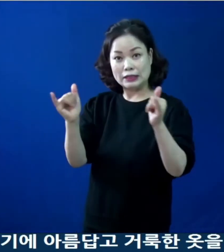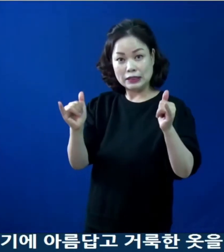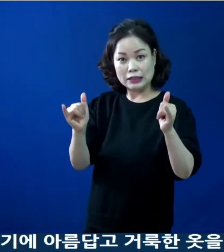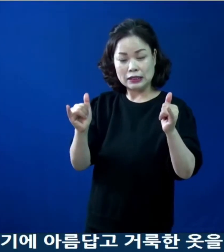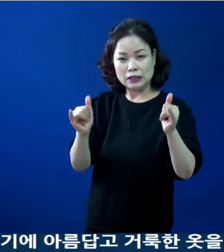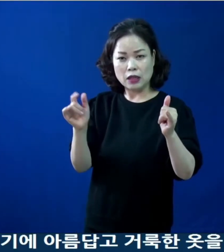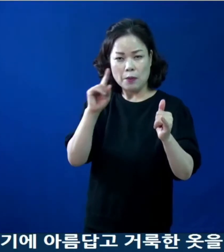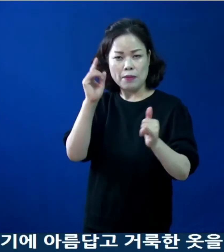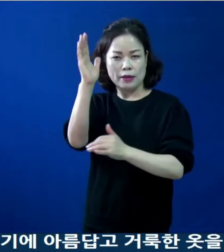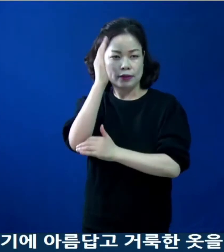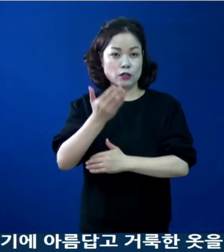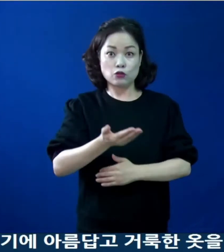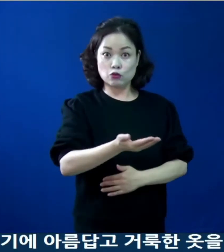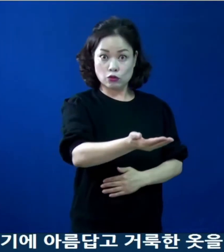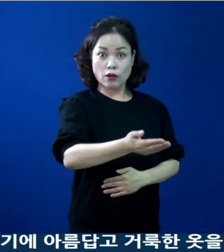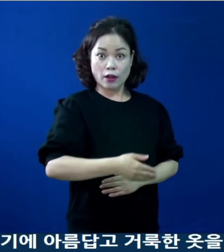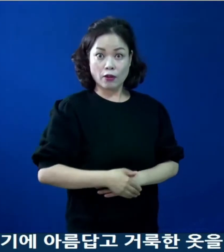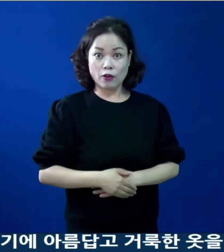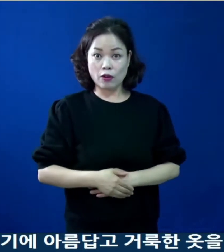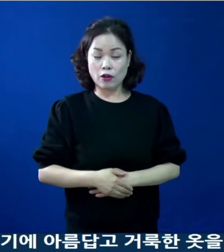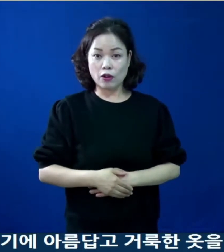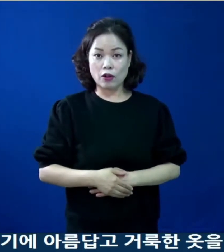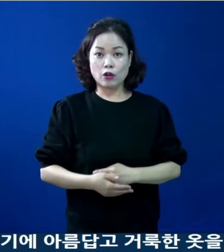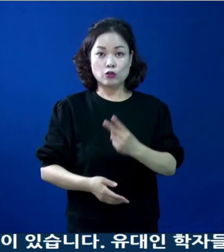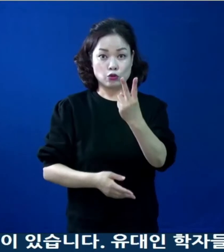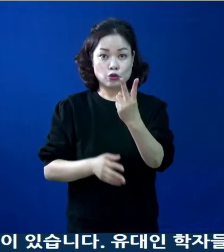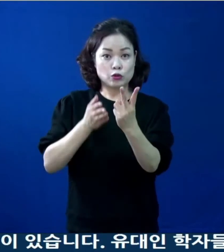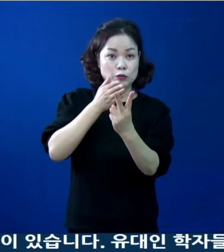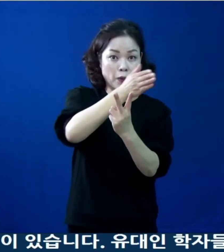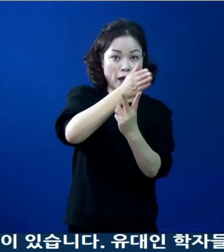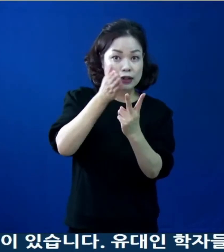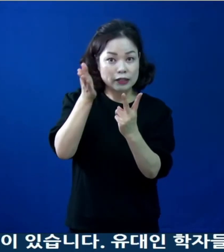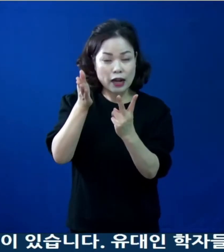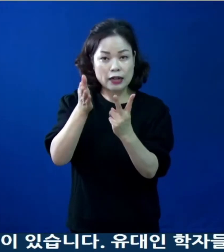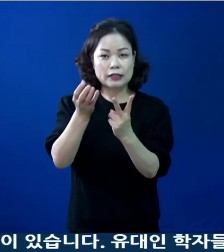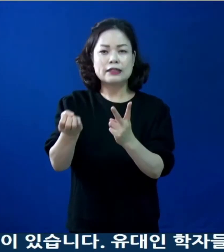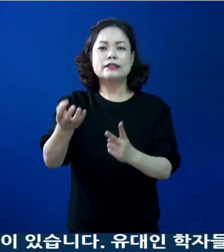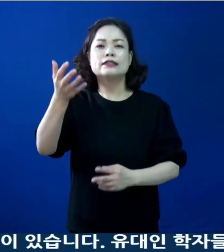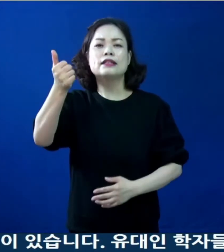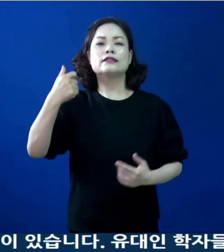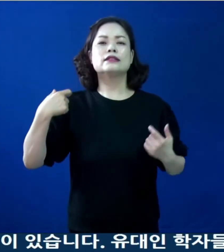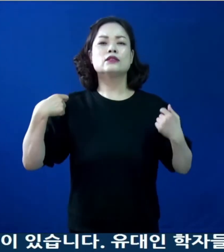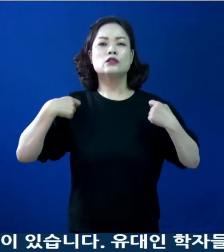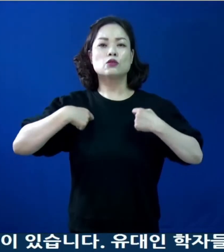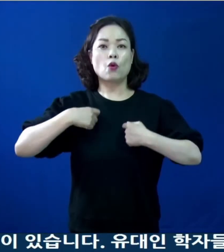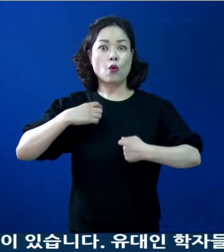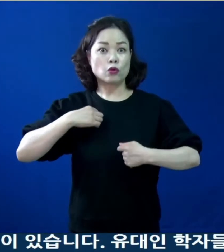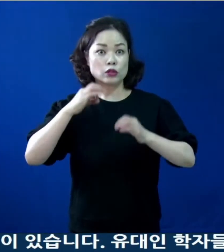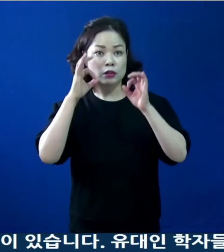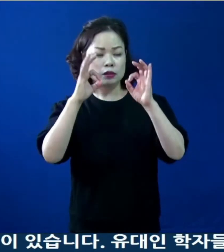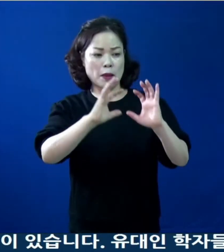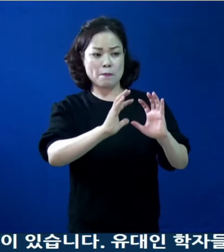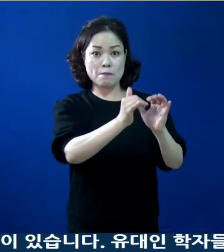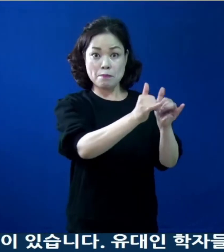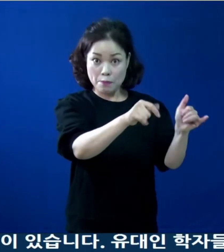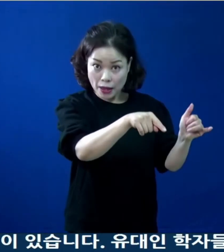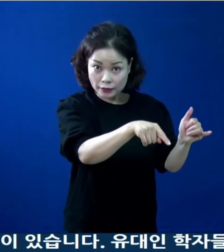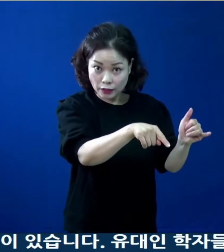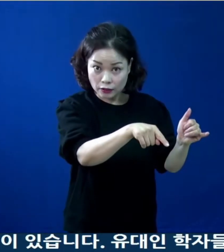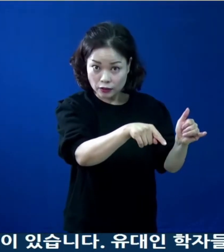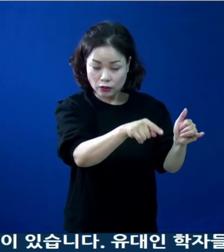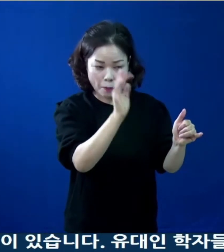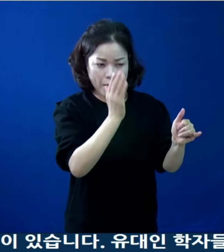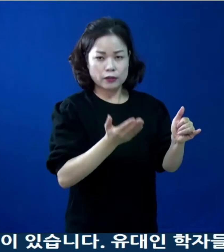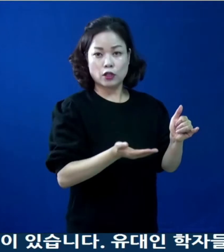무언가 메시지를 준다는 겁니다. 두 방향으로 메시지를 주는데, 제사장이 입은 옷을 보는 백성들에게